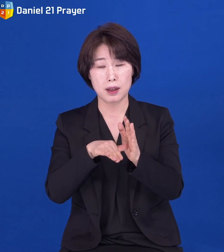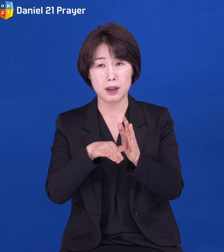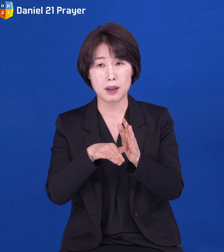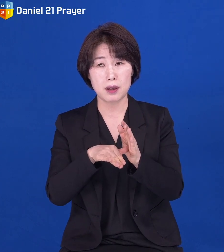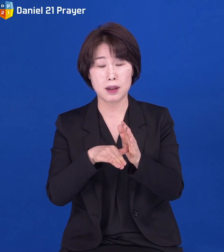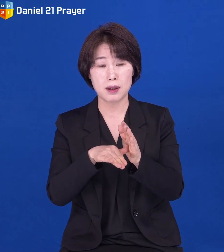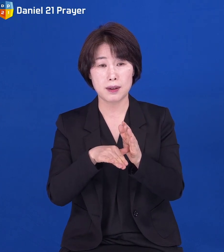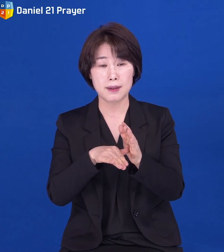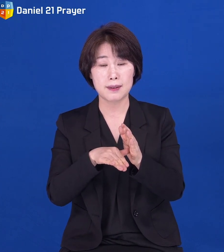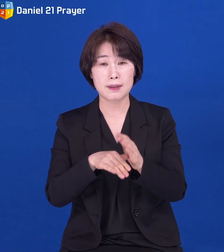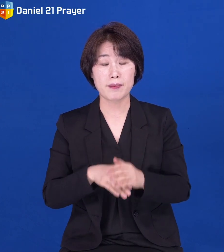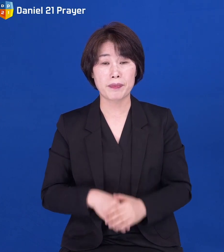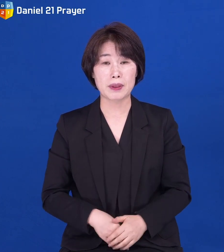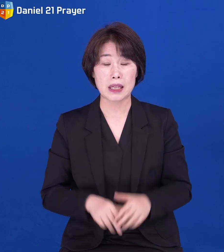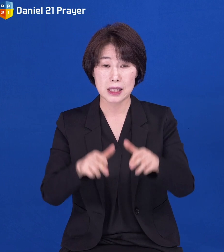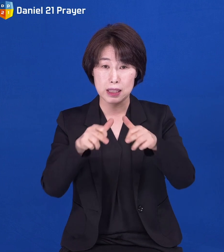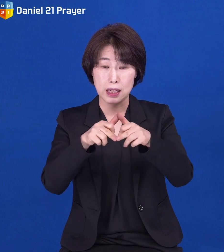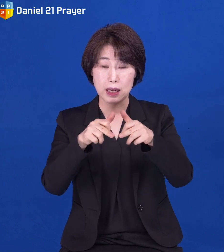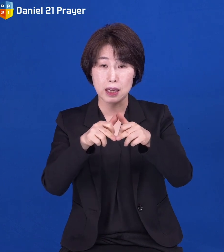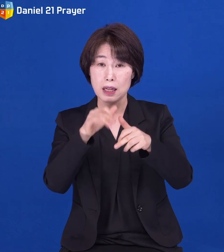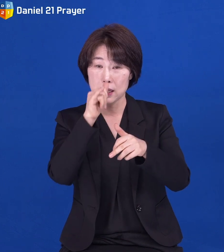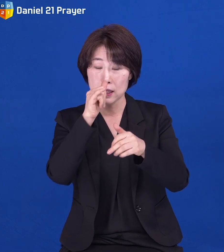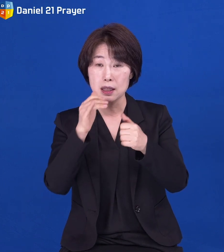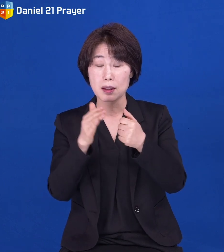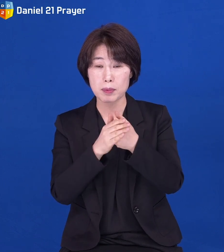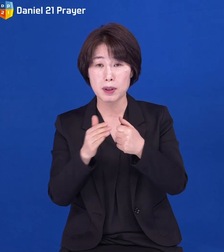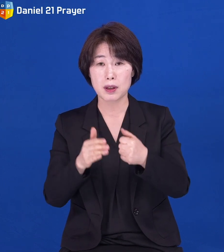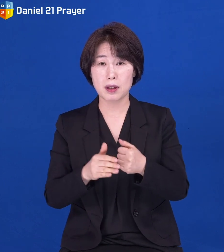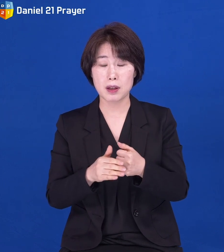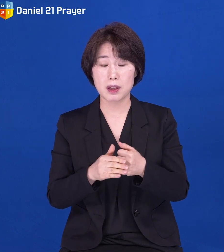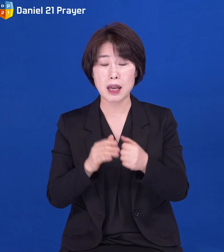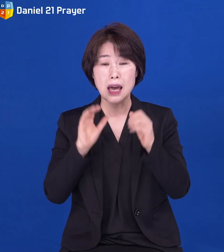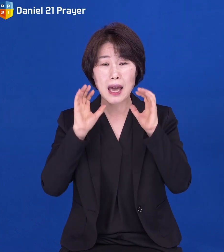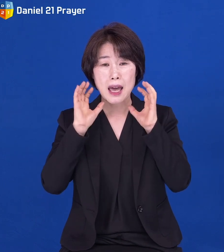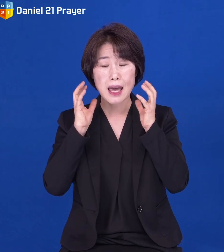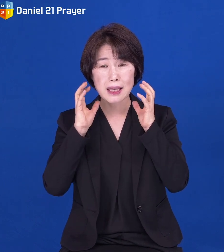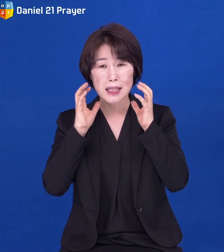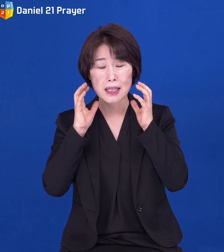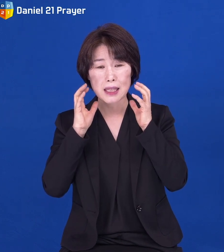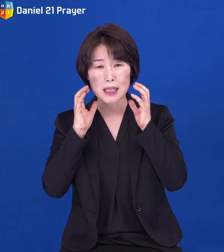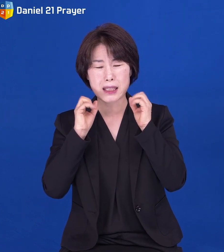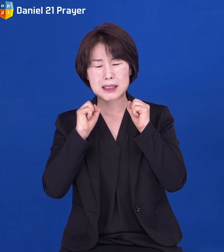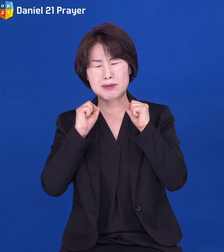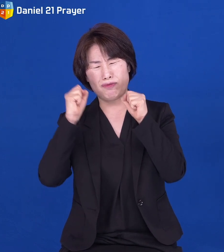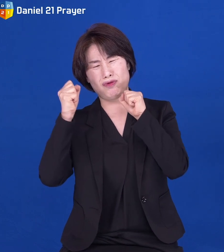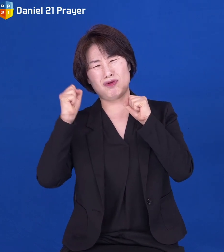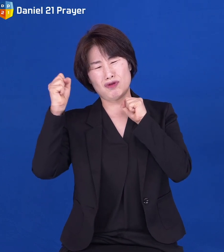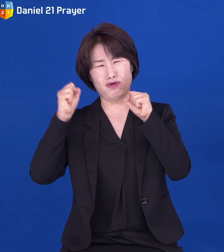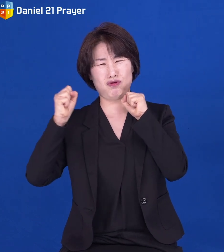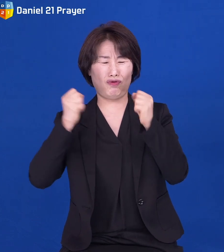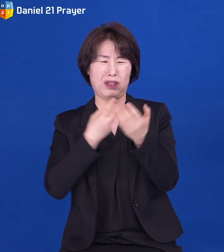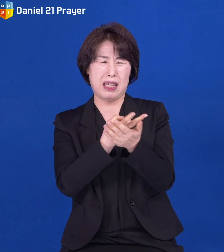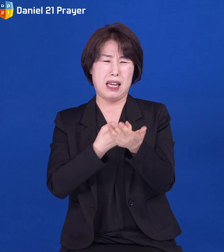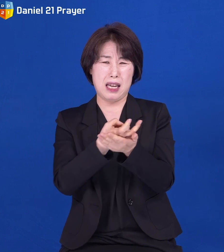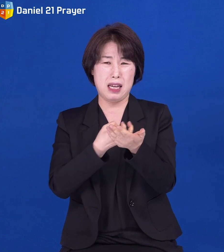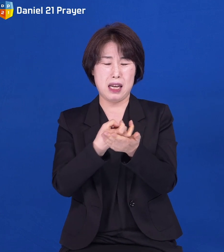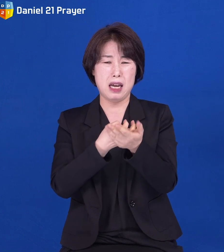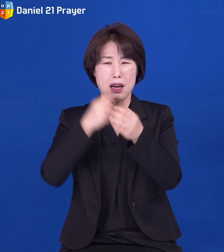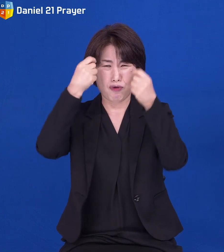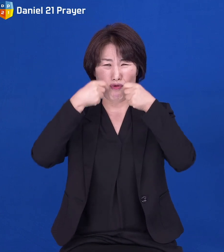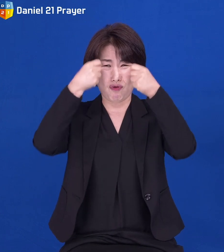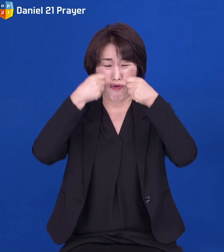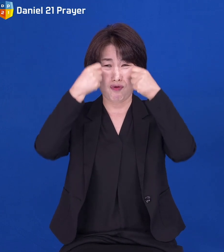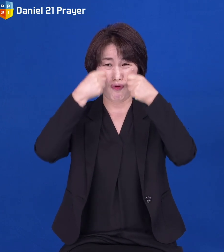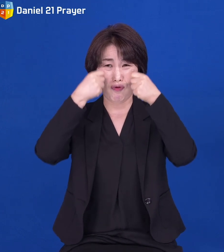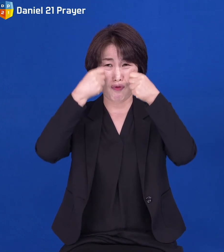좀 늦잖아요. 그러니까 신생아 때 같은 거 막 악쓰고 힘주고 막 이러는 걸 많이 하더라고요. 떼쓰고 울고 이런 건